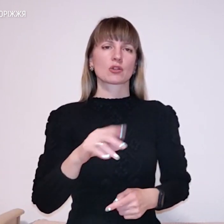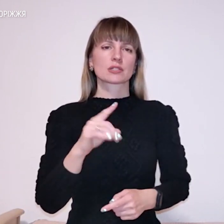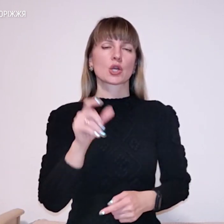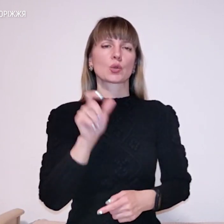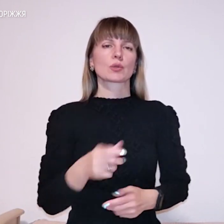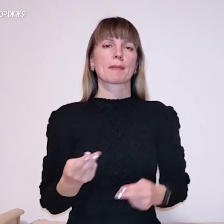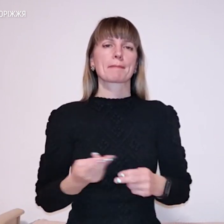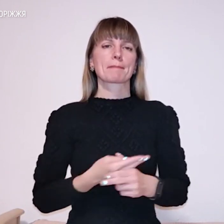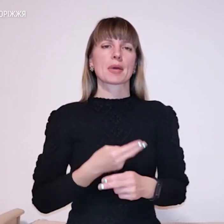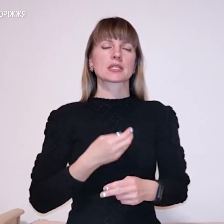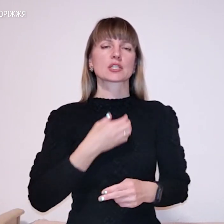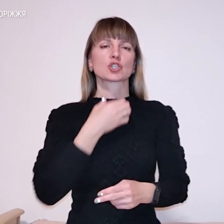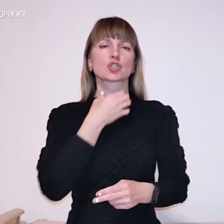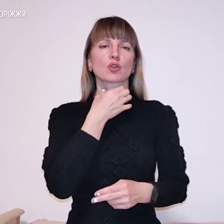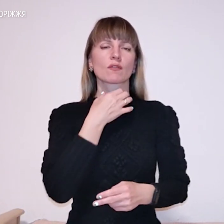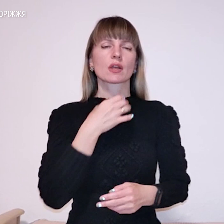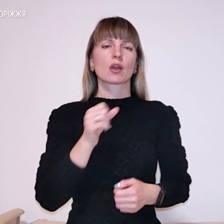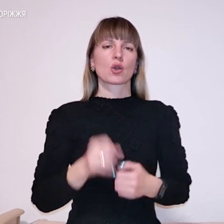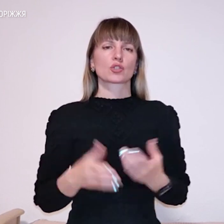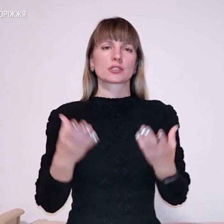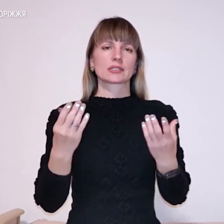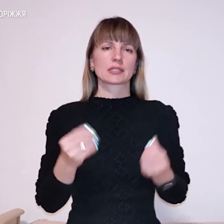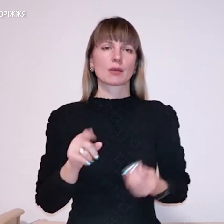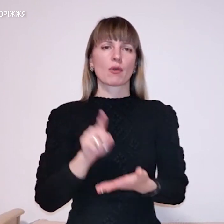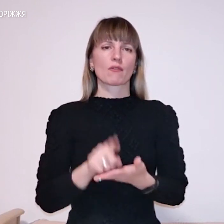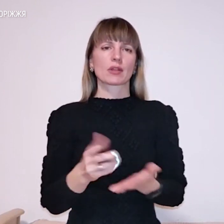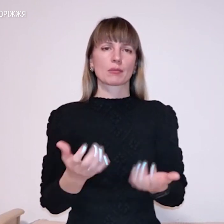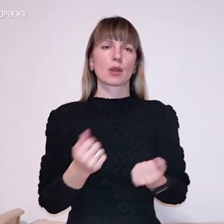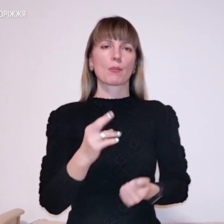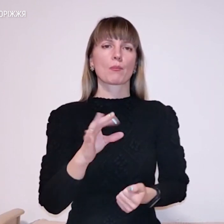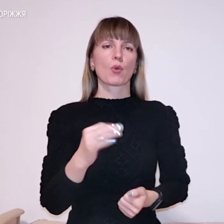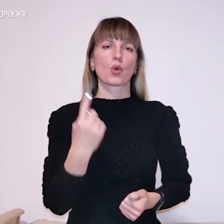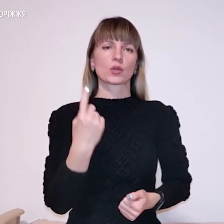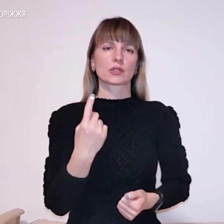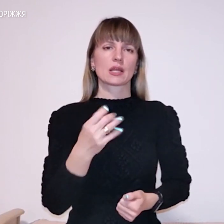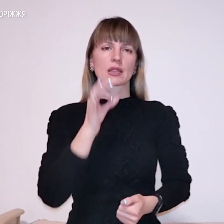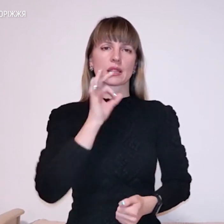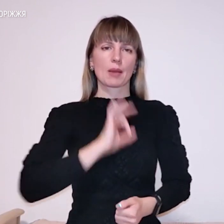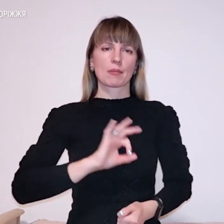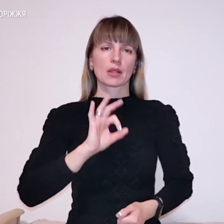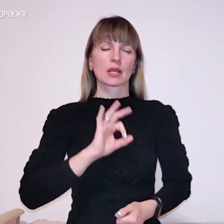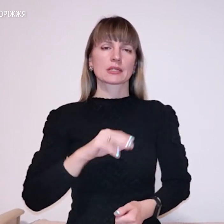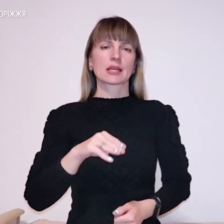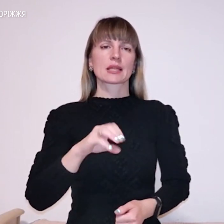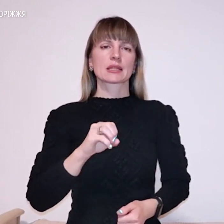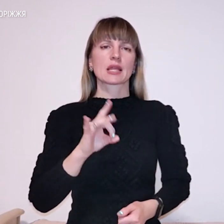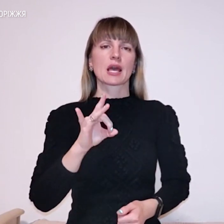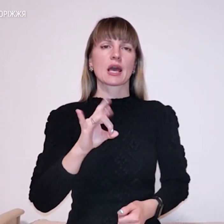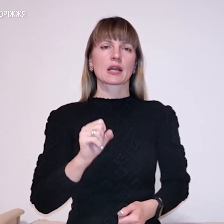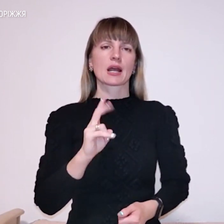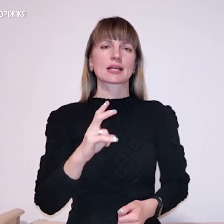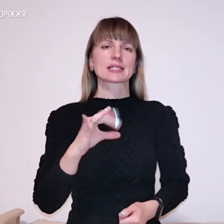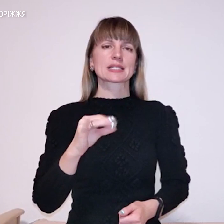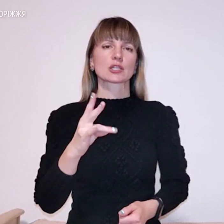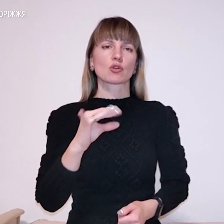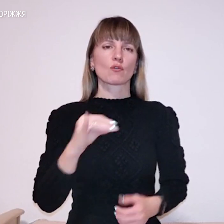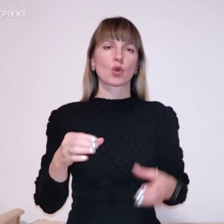без щитовидної залози щодня повинна приймати по одній таблетці тироксинової групи ліків. Якщо вона цього